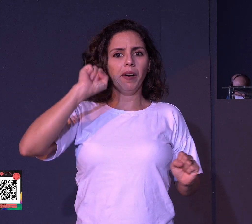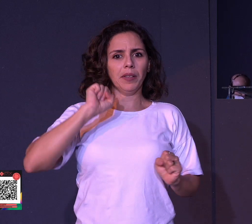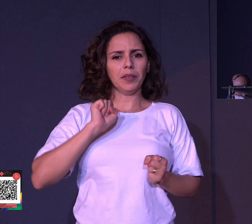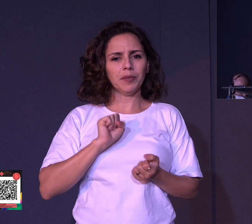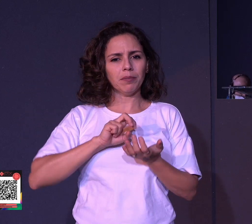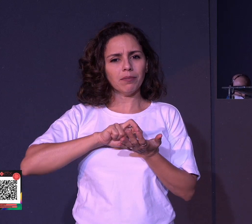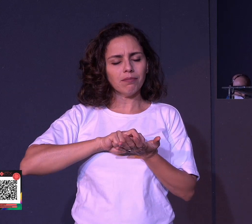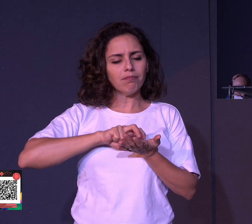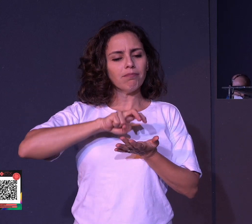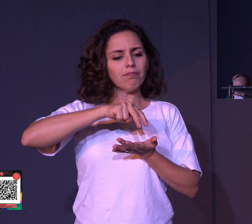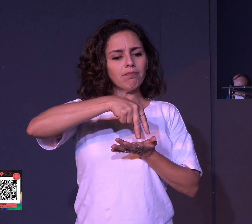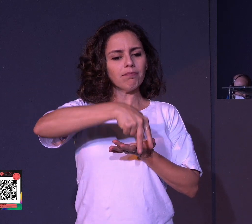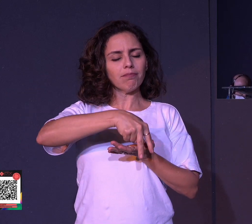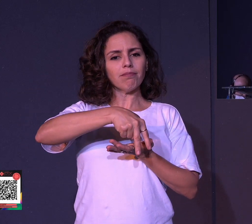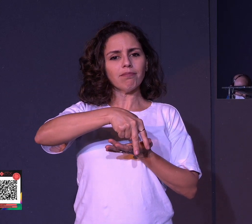com o quê?